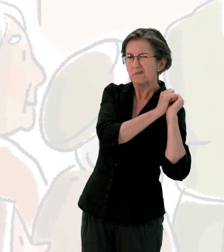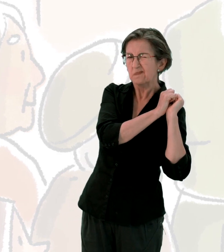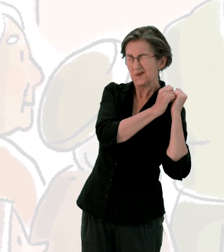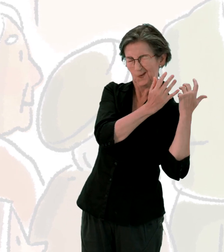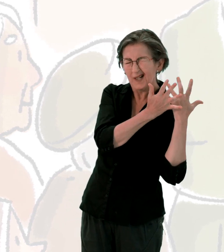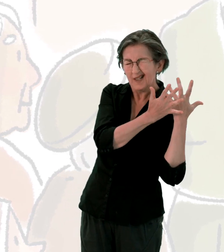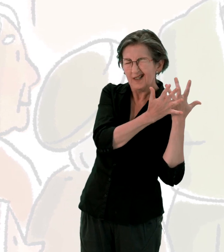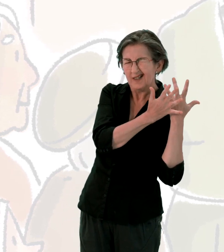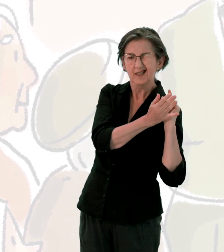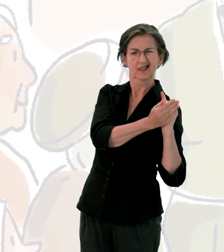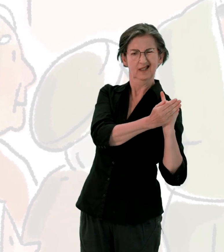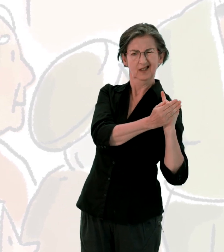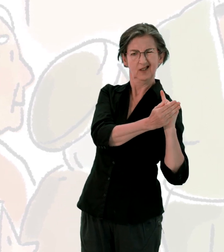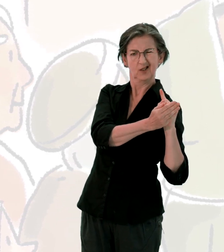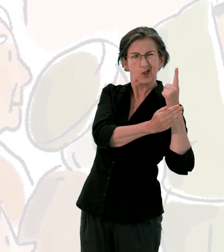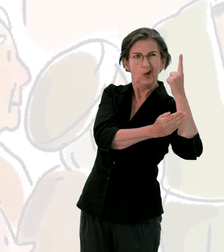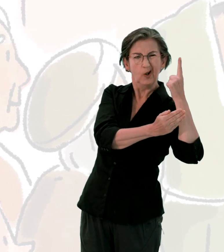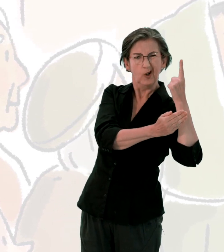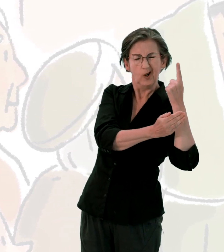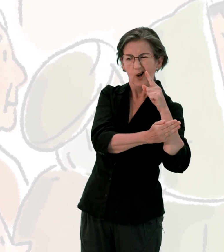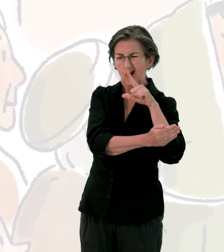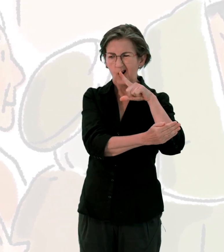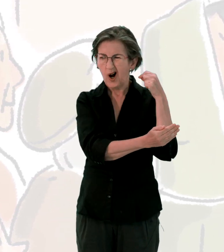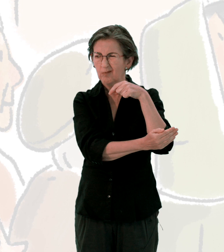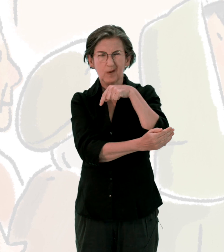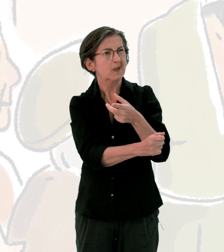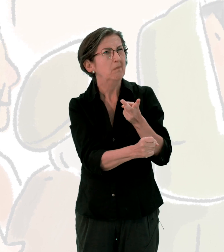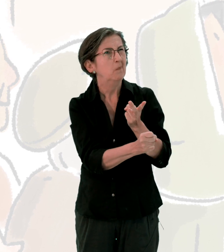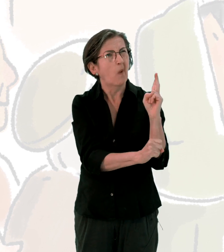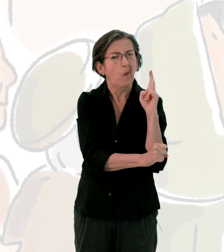« Quoi ? Cet homme insulte Dieu.